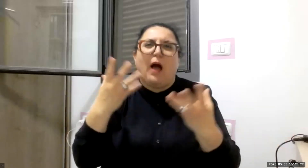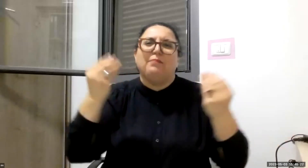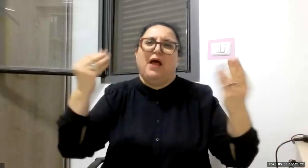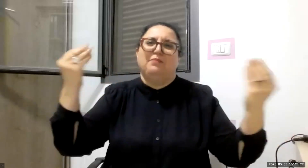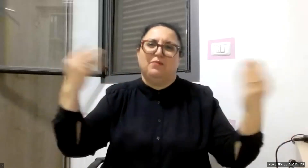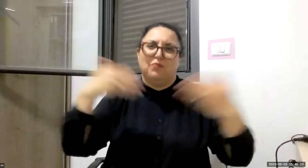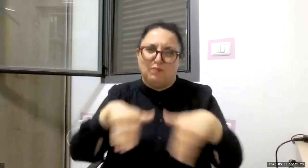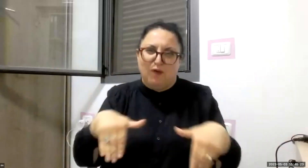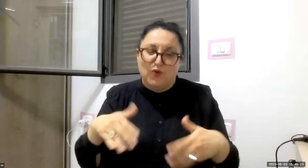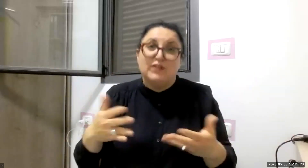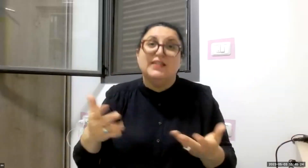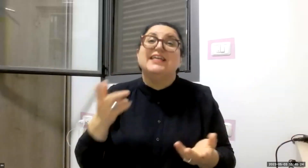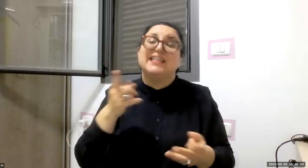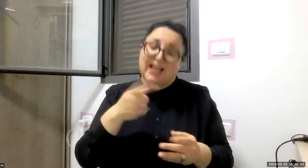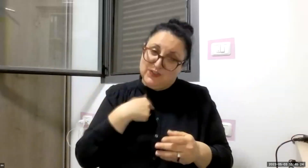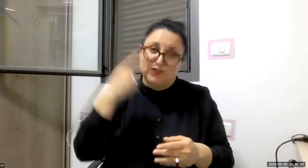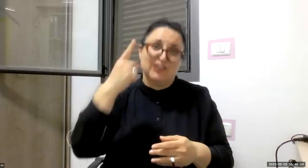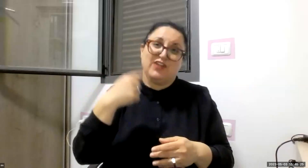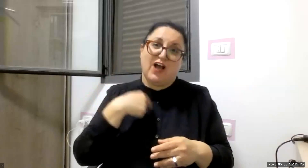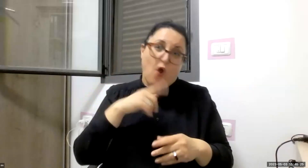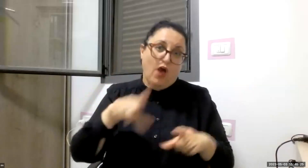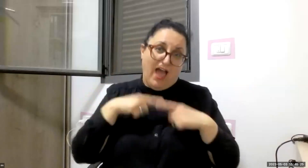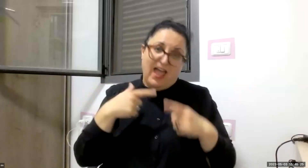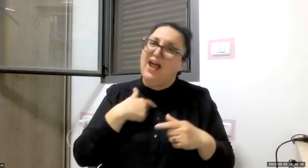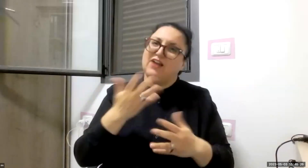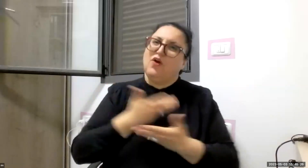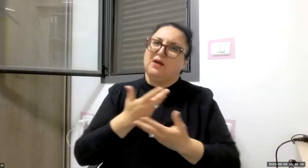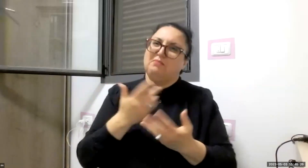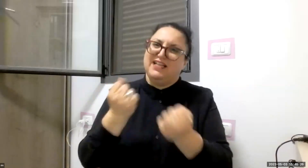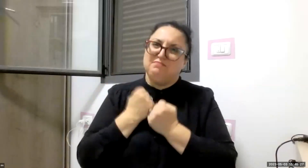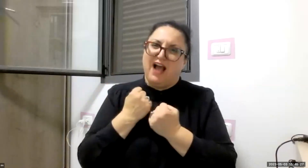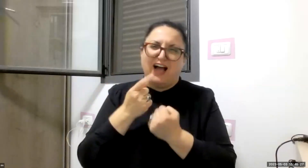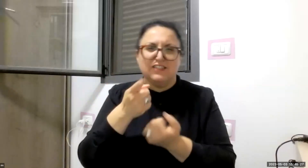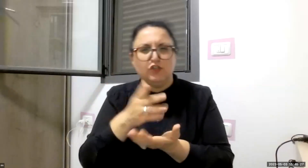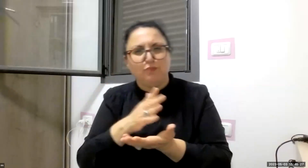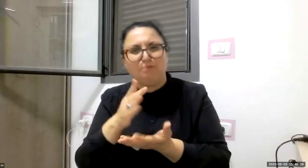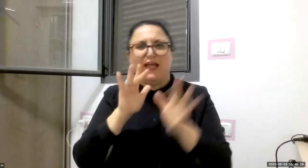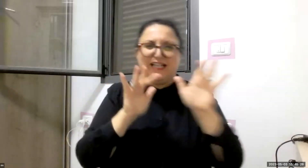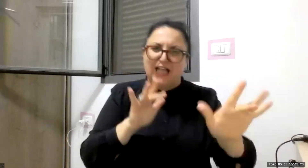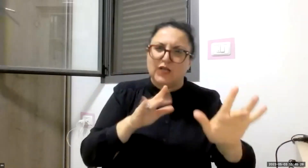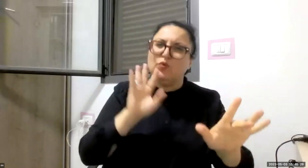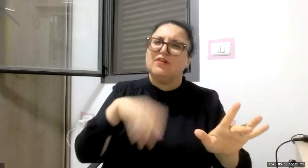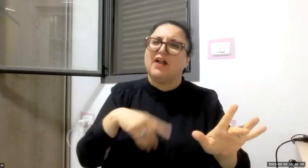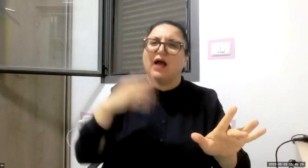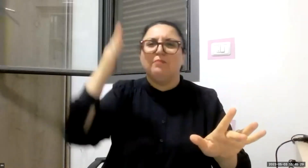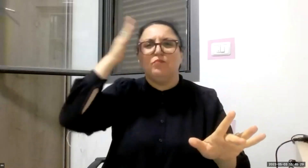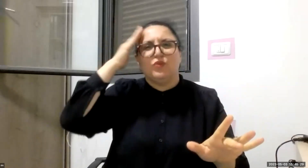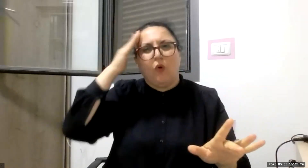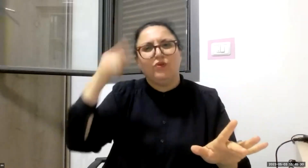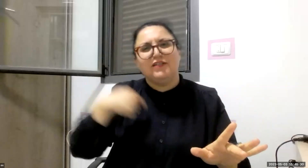האדם הרי הוא עם הרבה מוגבלויות ואני יודעת שכל חיי אני לא אקבל תמיכה אז כן יש כאן